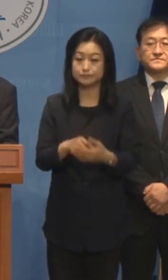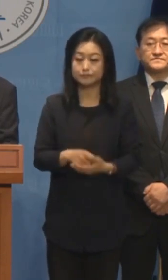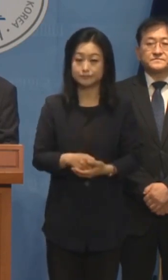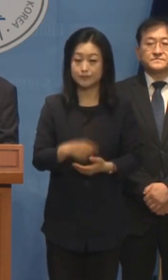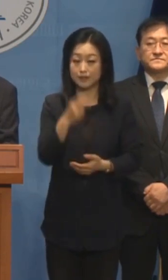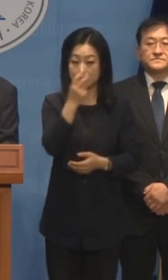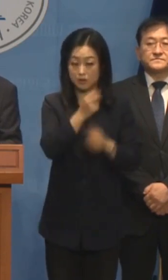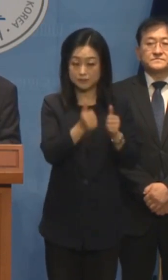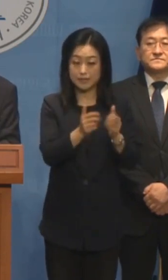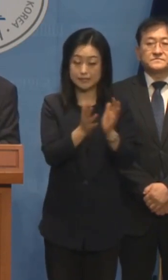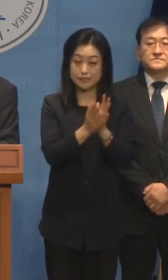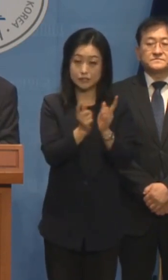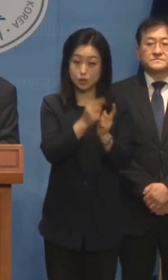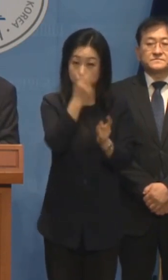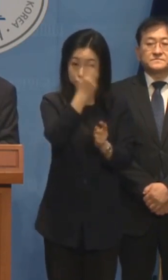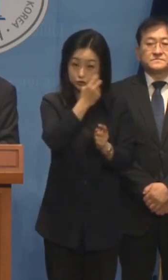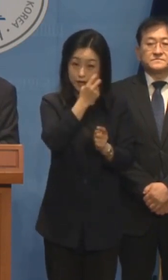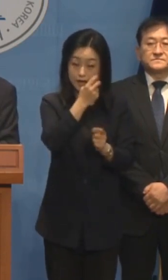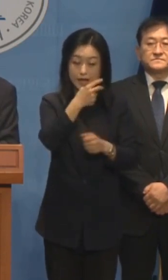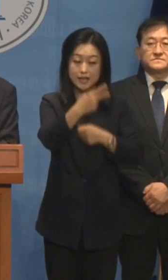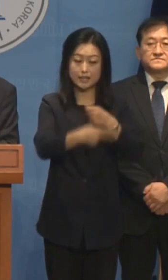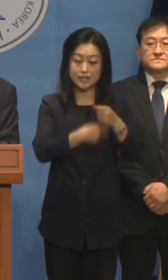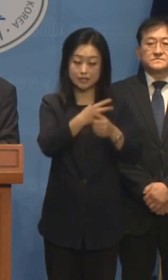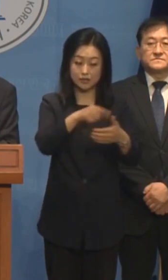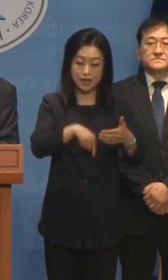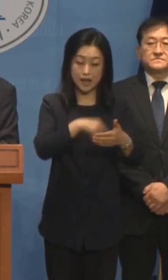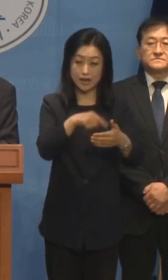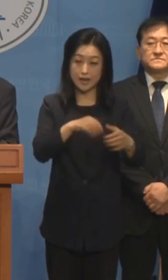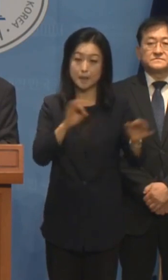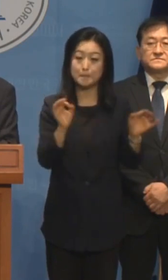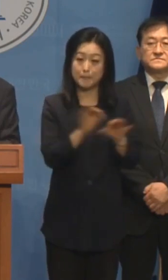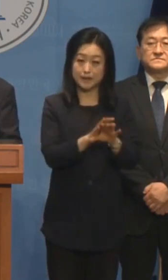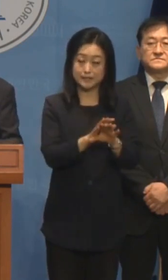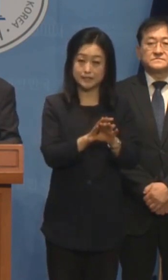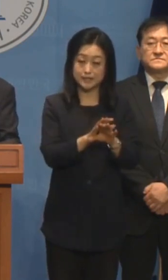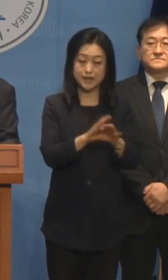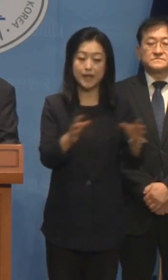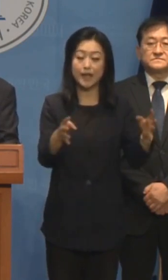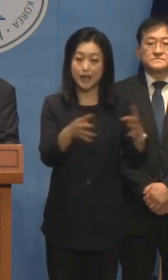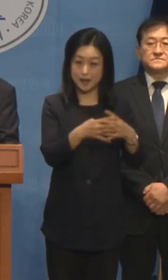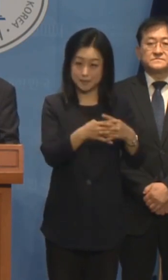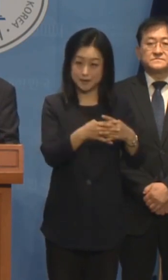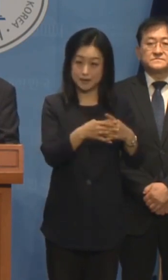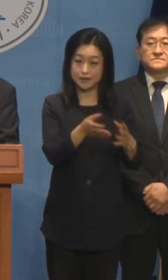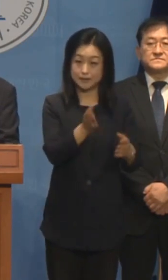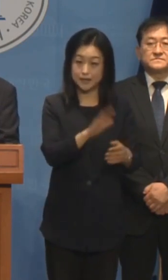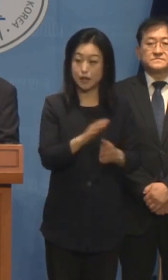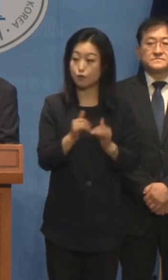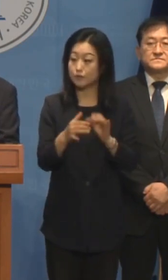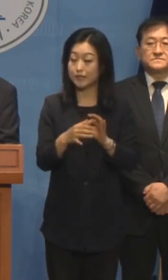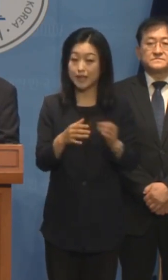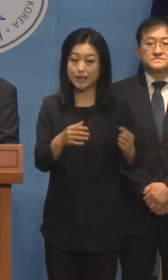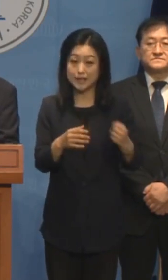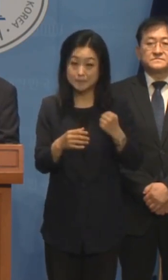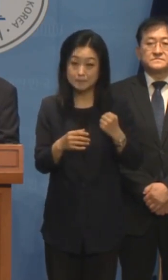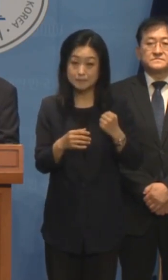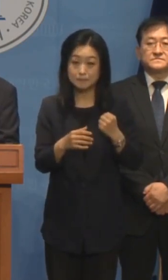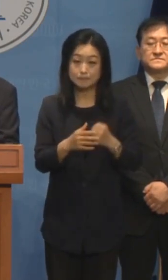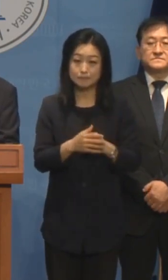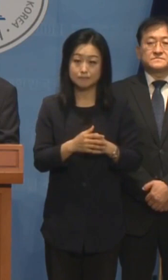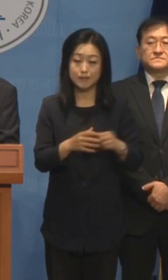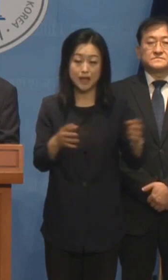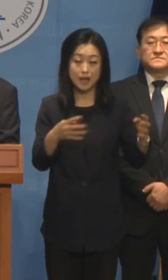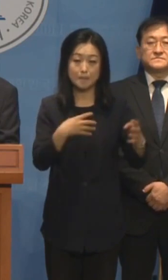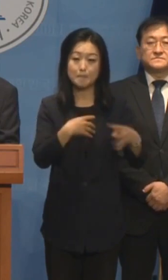직접 수사권을 최대 2년 이내에 완전히 폐지하기로 합의하였지만 국민의힘이 일방적으로